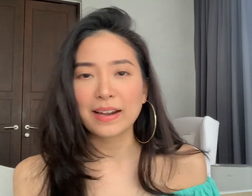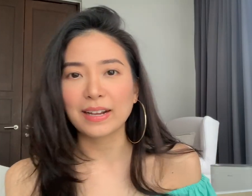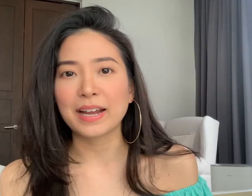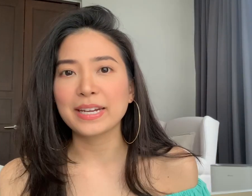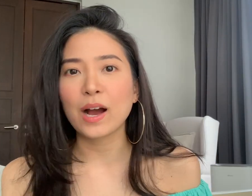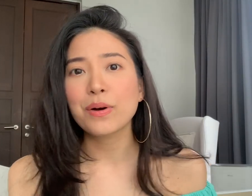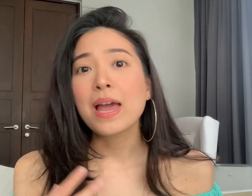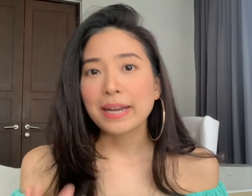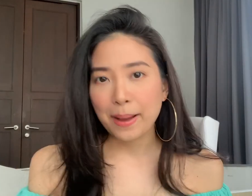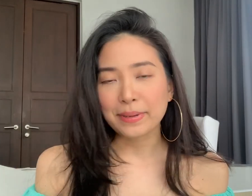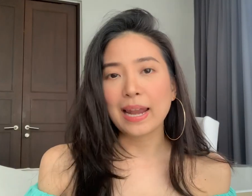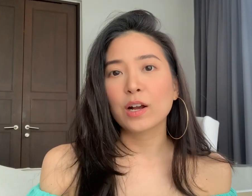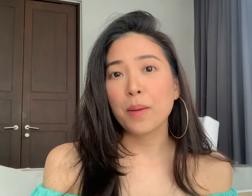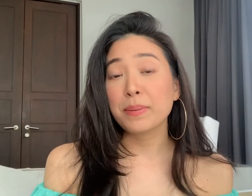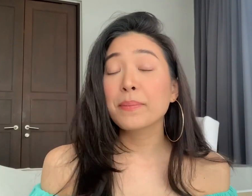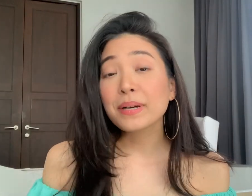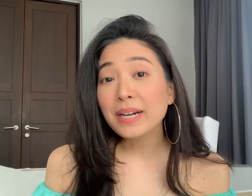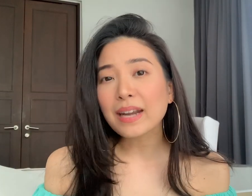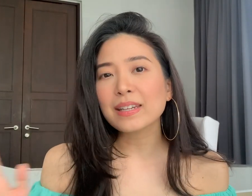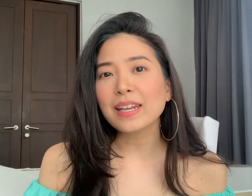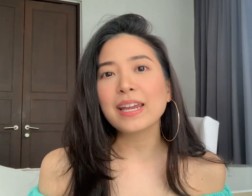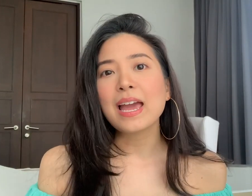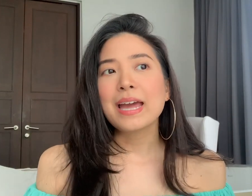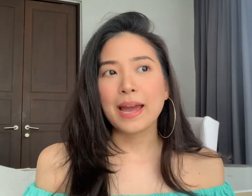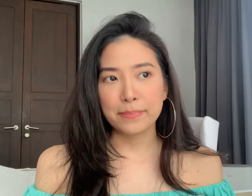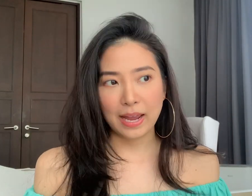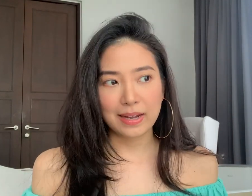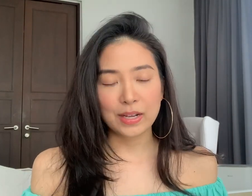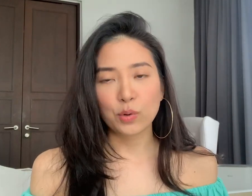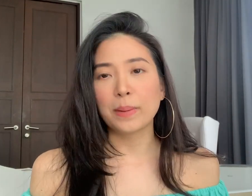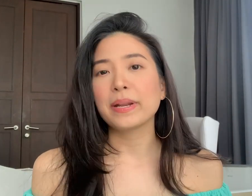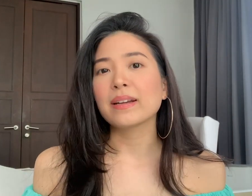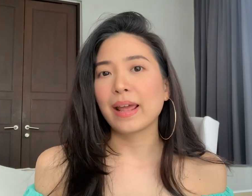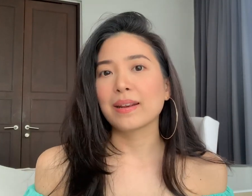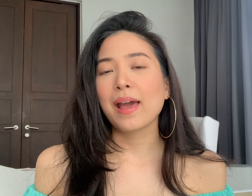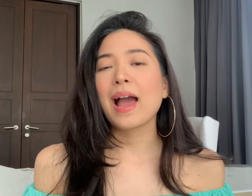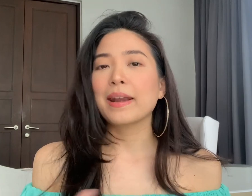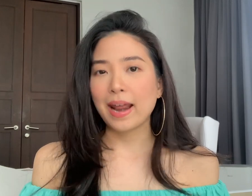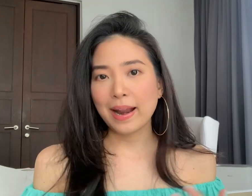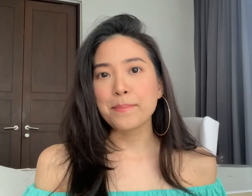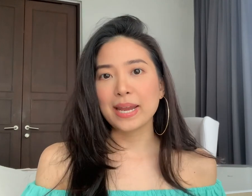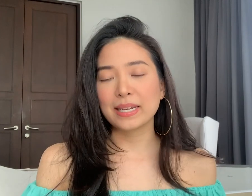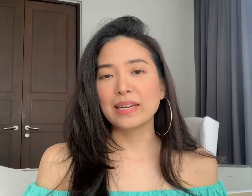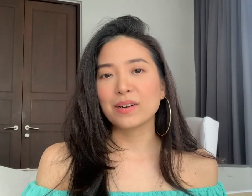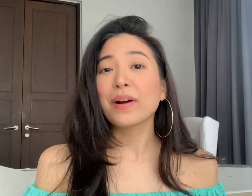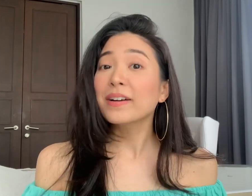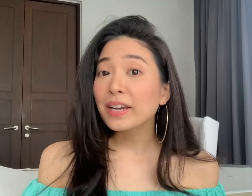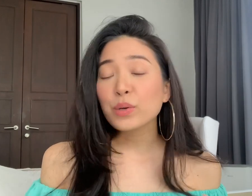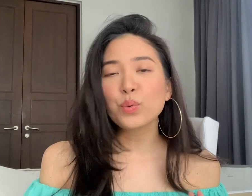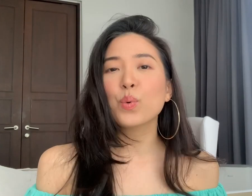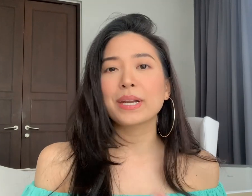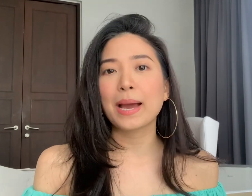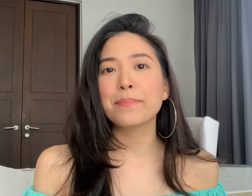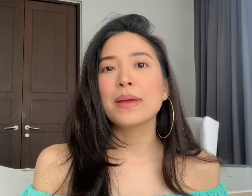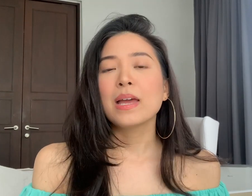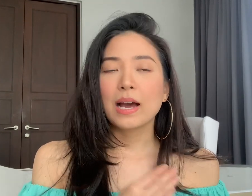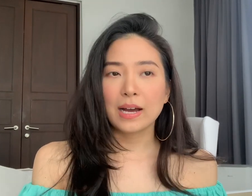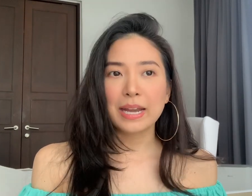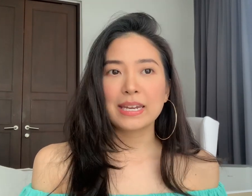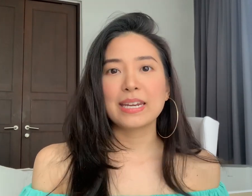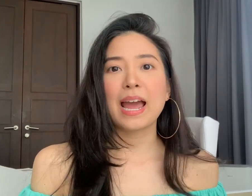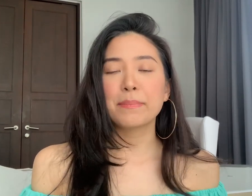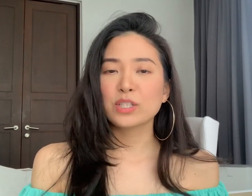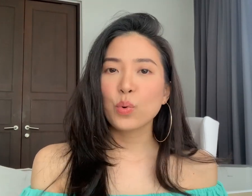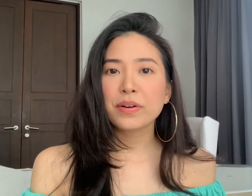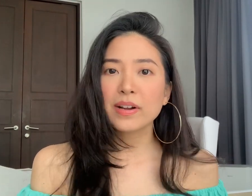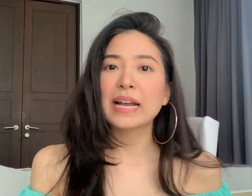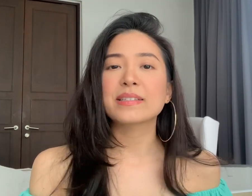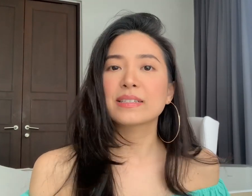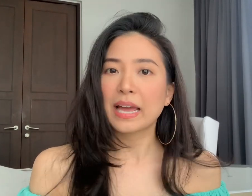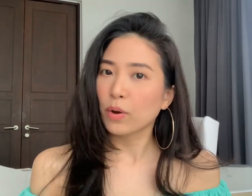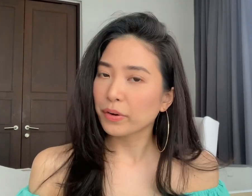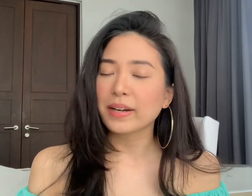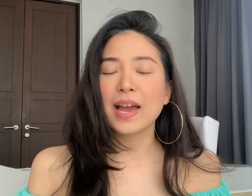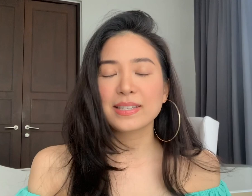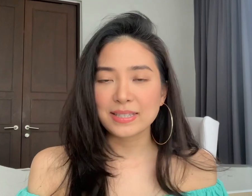อน